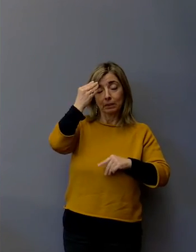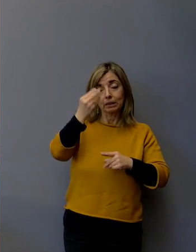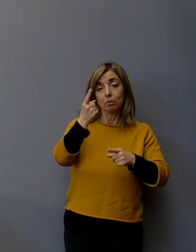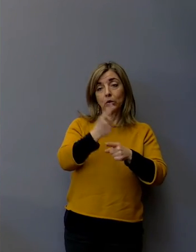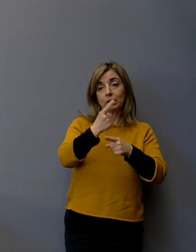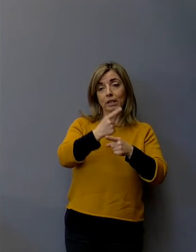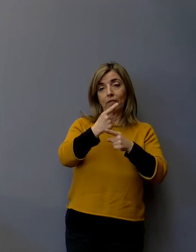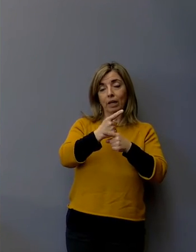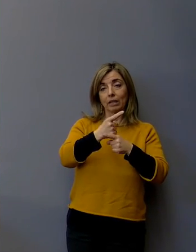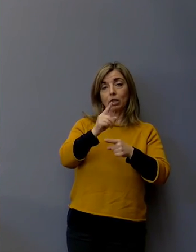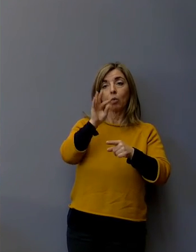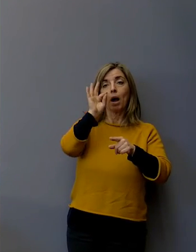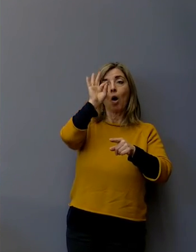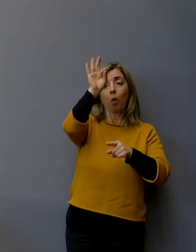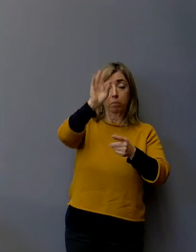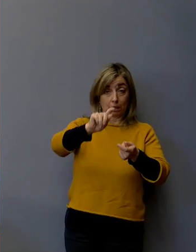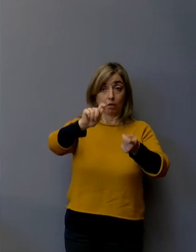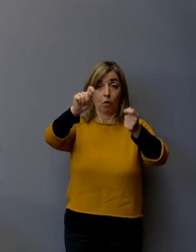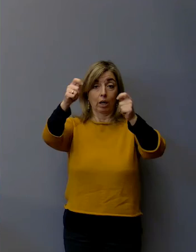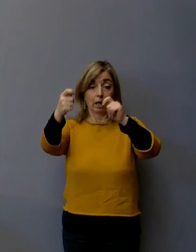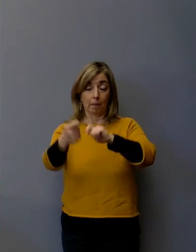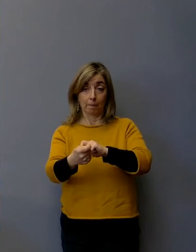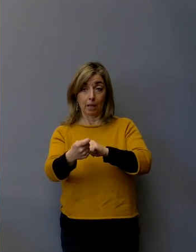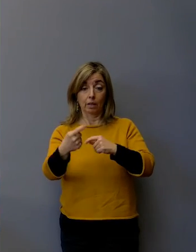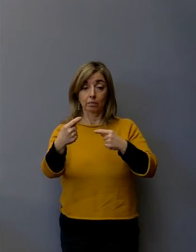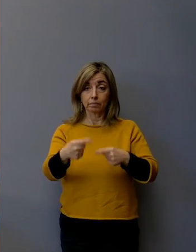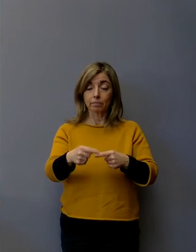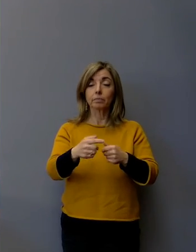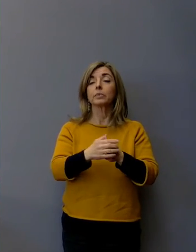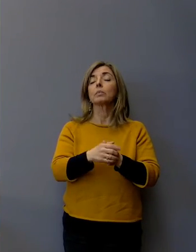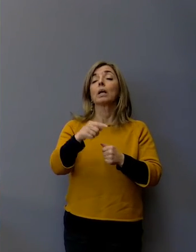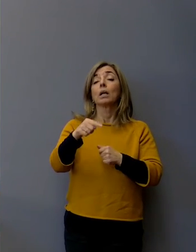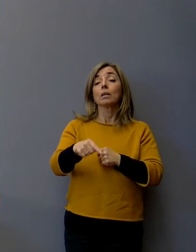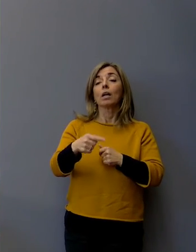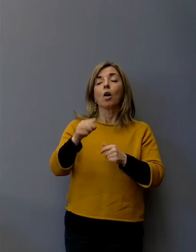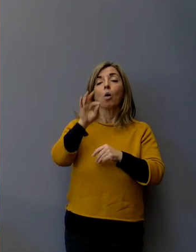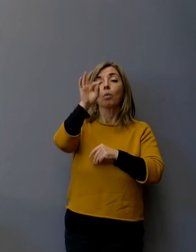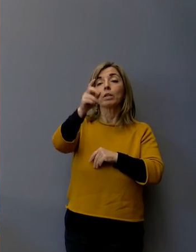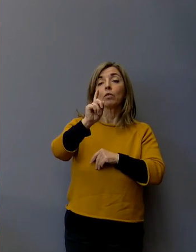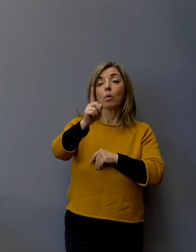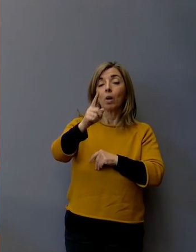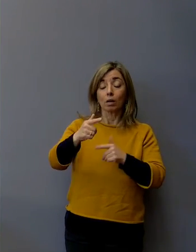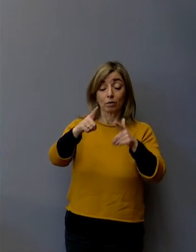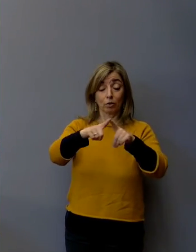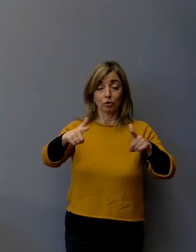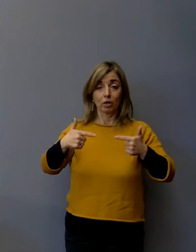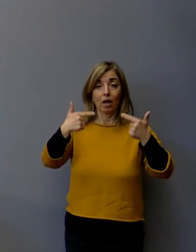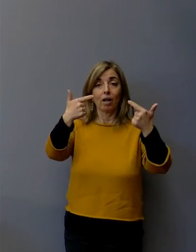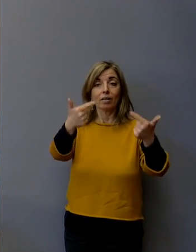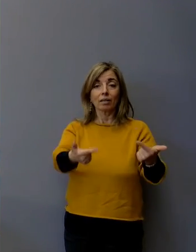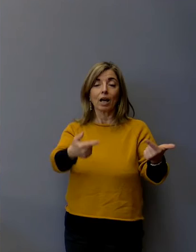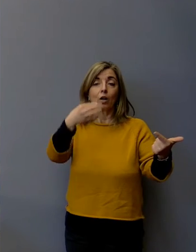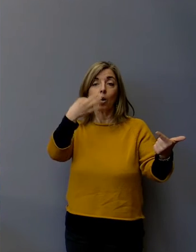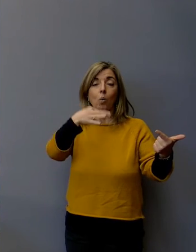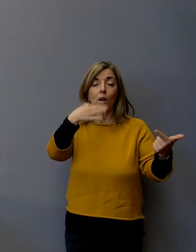con l'obiettivo finale che è quello di dare ai migliorare la qualità di vita alla nostra città quando vedo